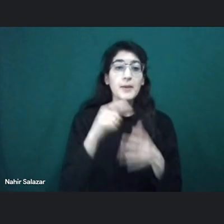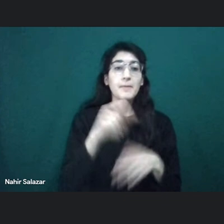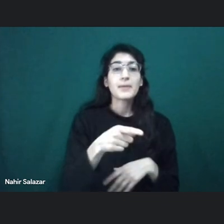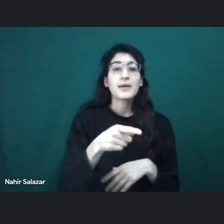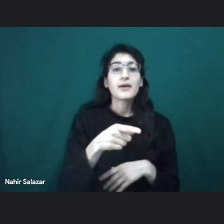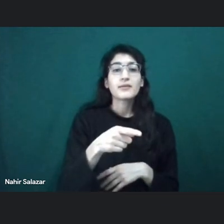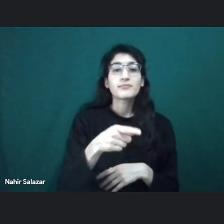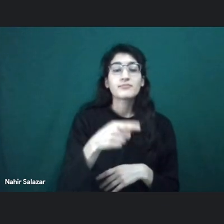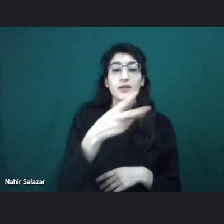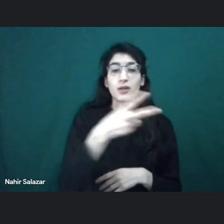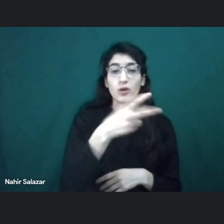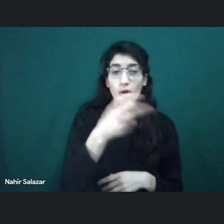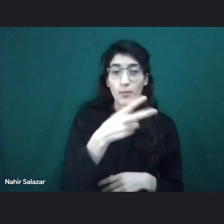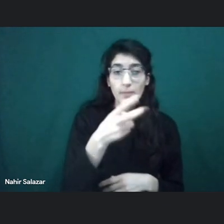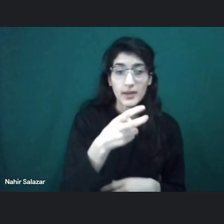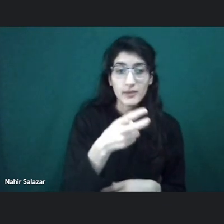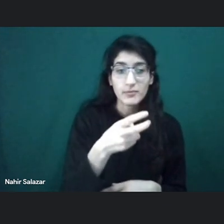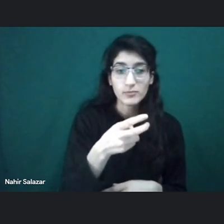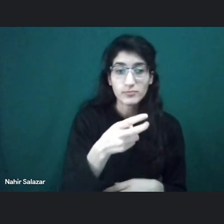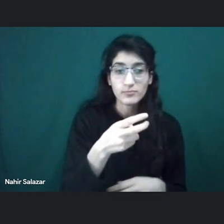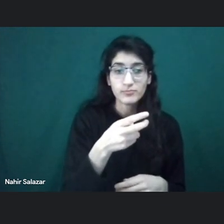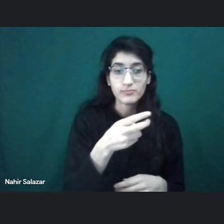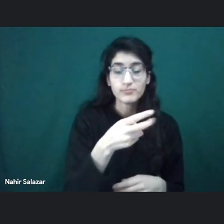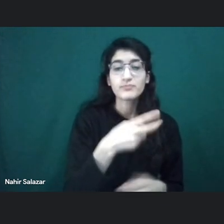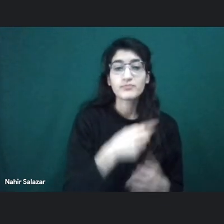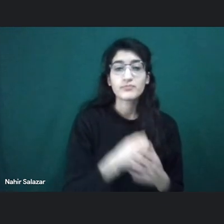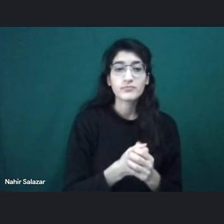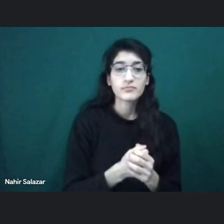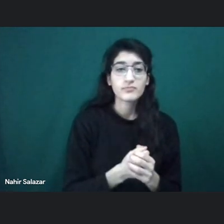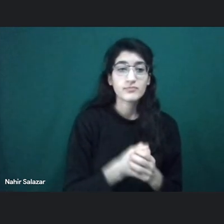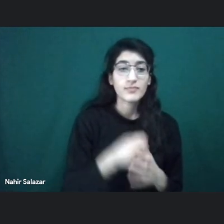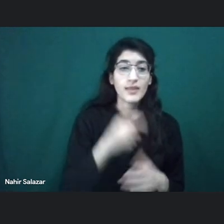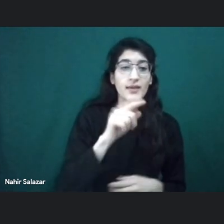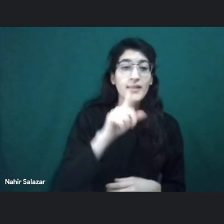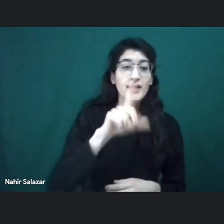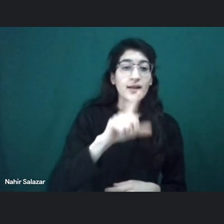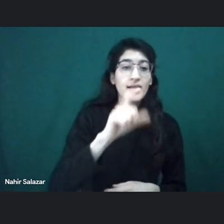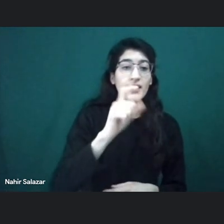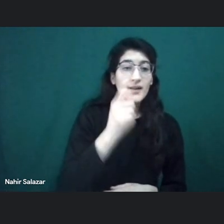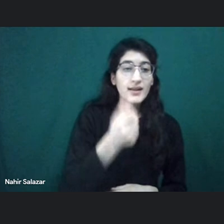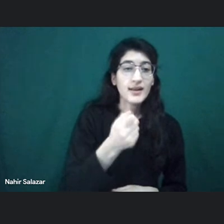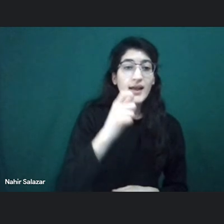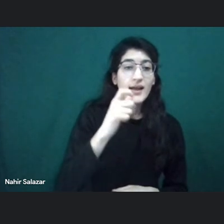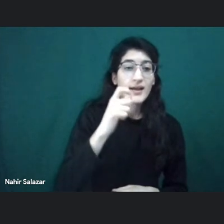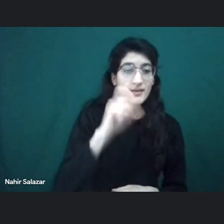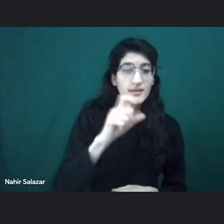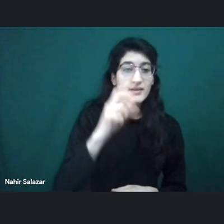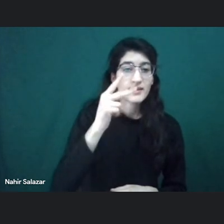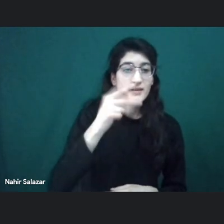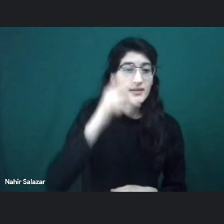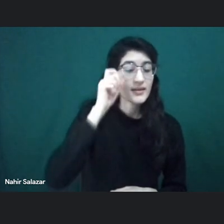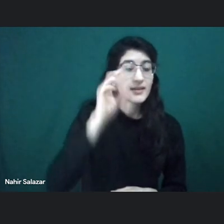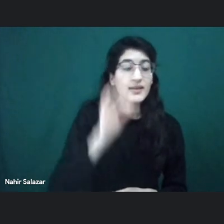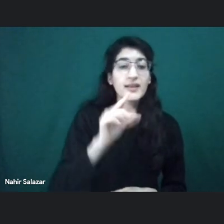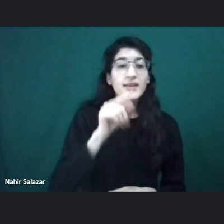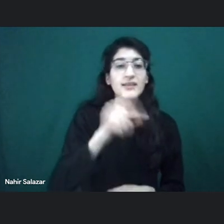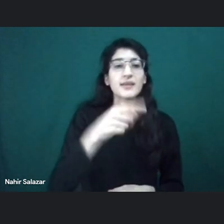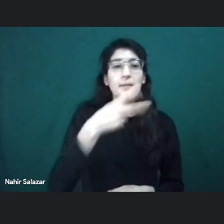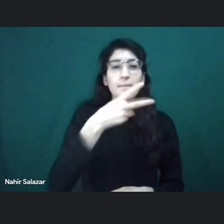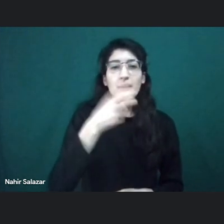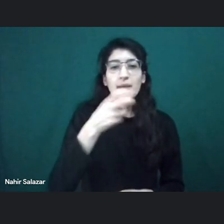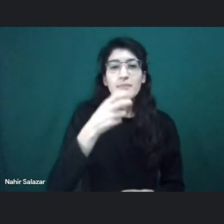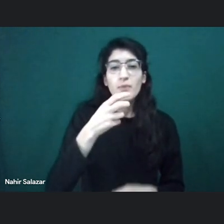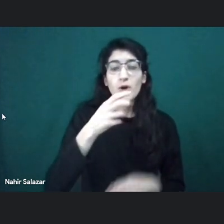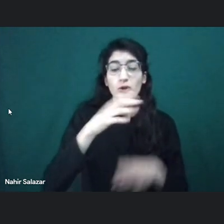manera. Lacked es un verbo simple que está en pasado. Es una frase verbal simple. Y de las